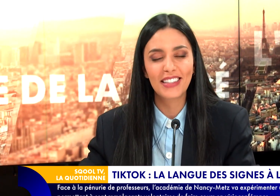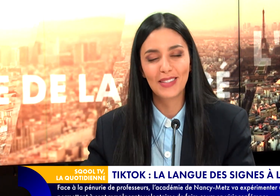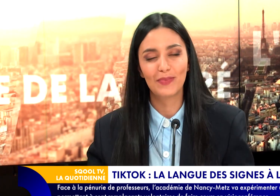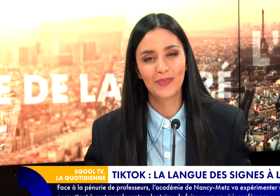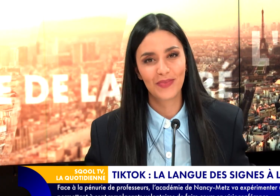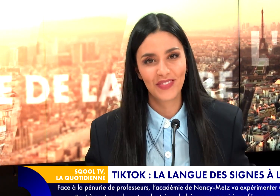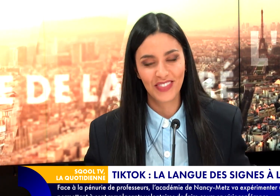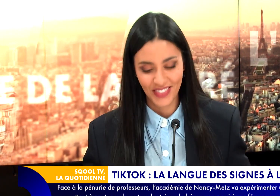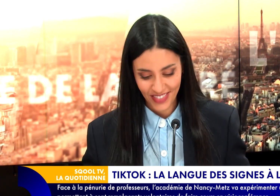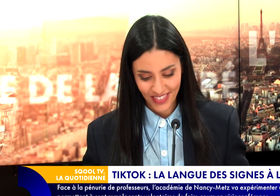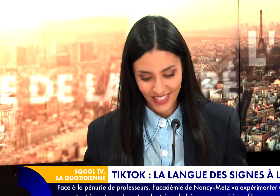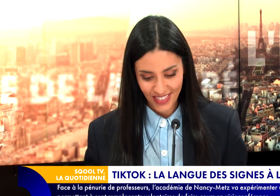Regardez.